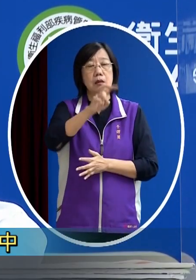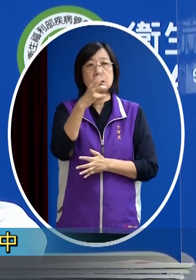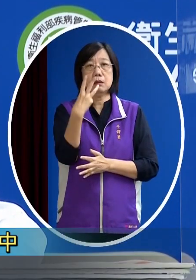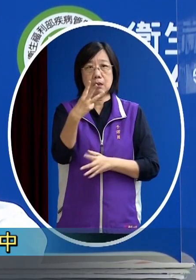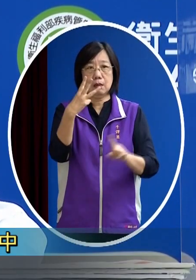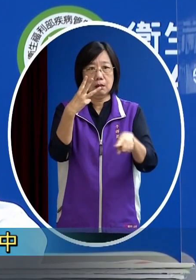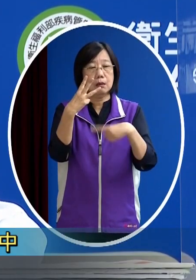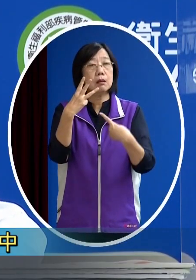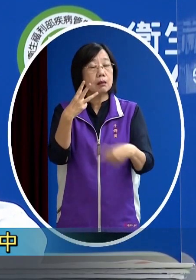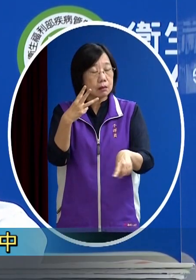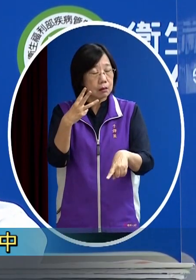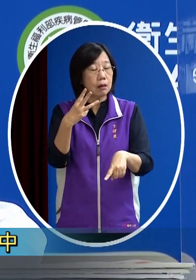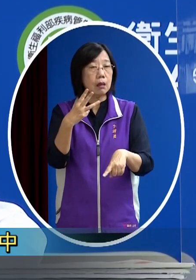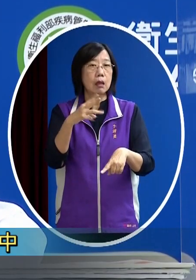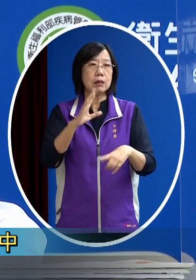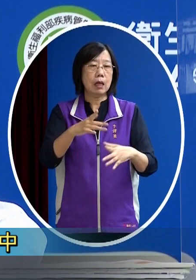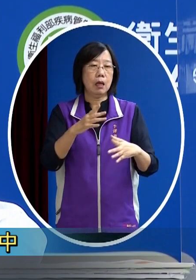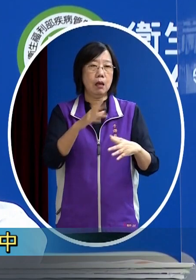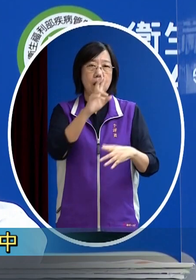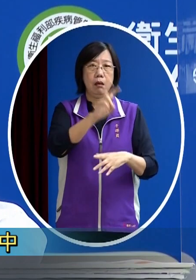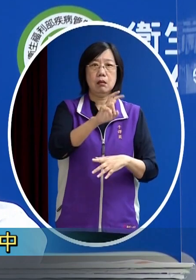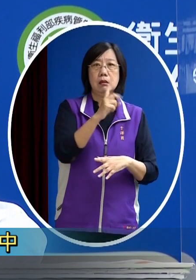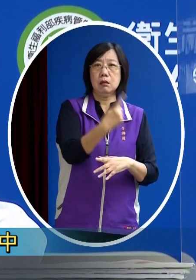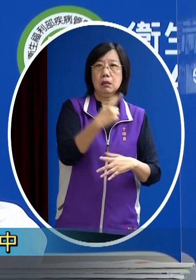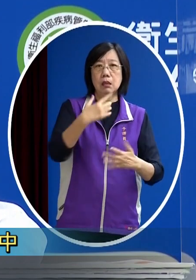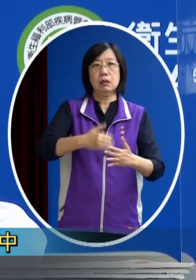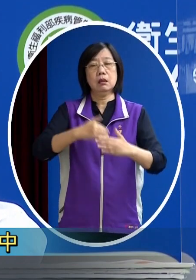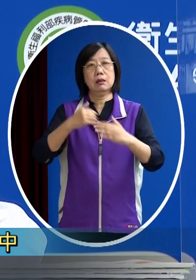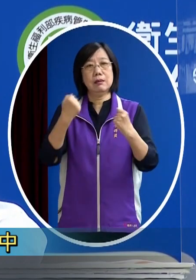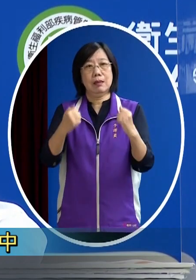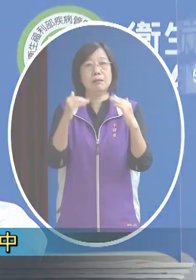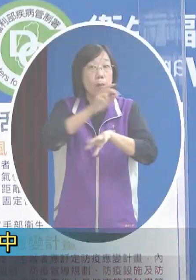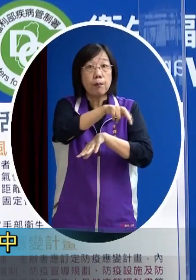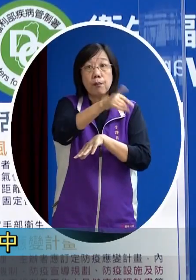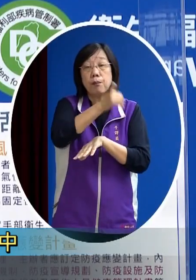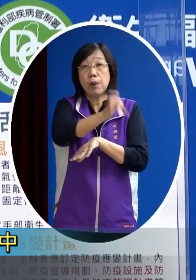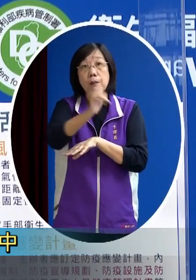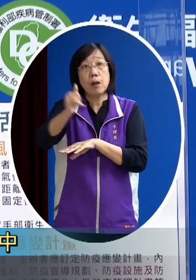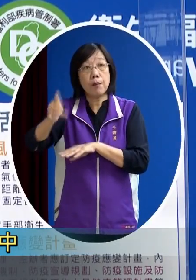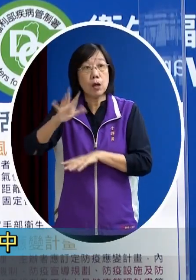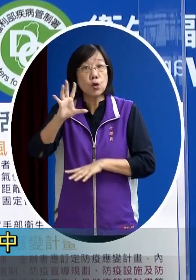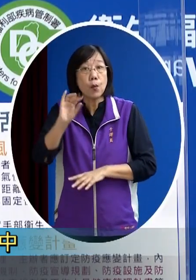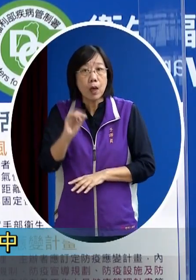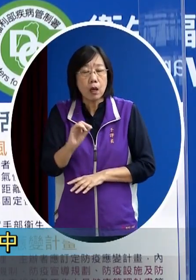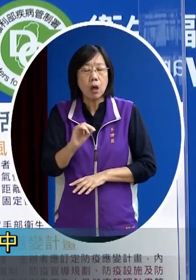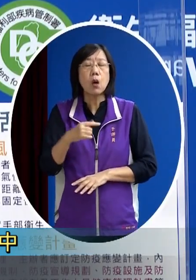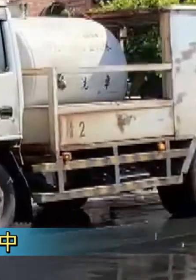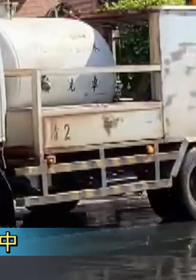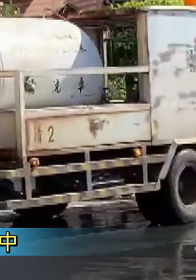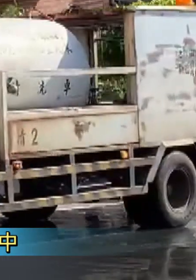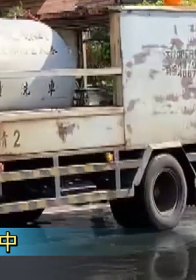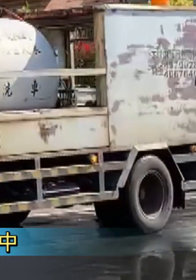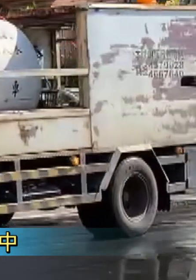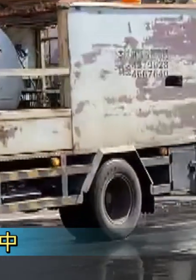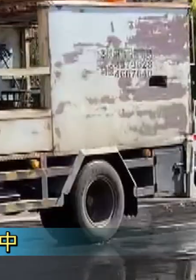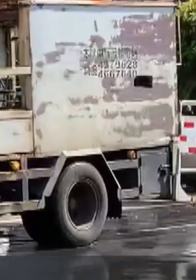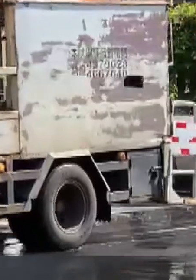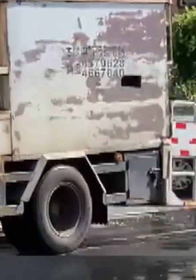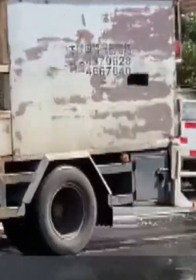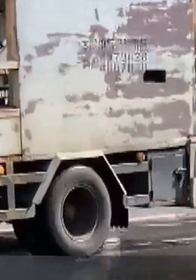居家隔离，3人列为自我健康监测。足迹我们现在正在医调中。 截至目前，这一波疫情已经累